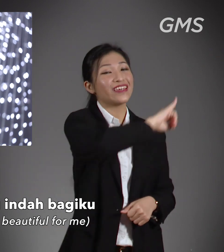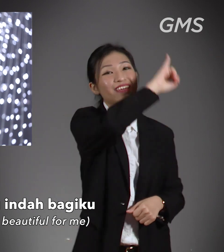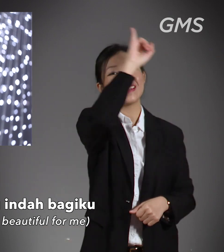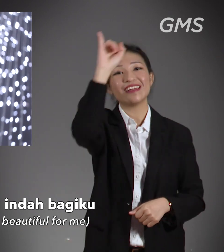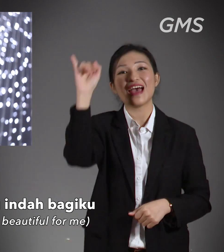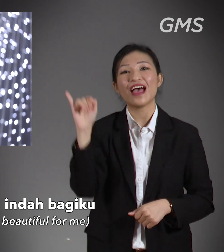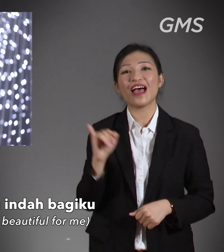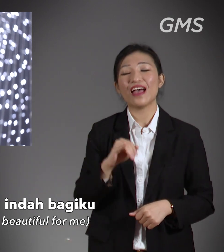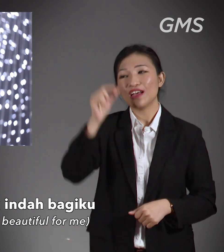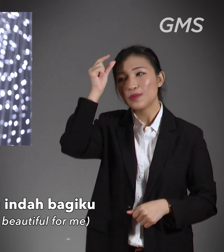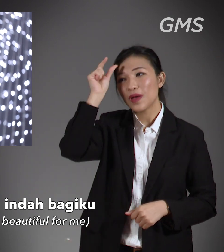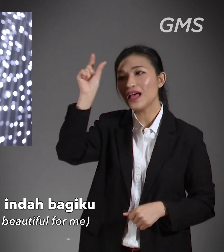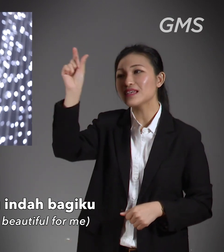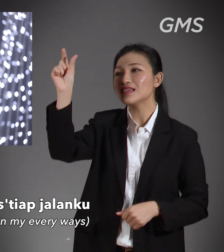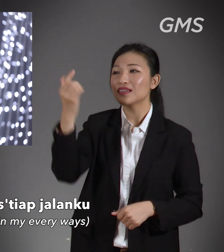rencana-Mu indah